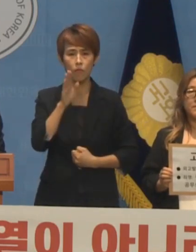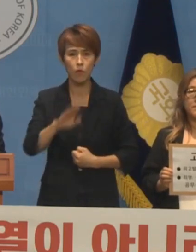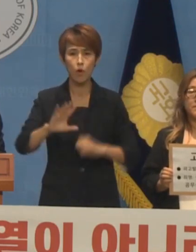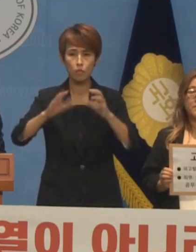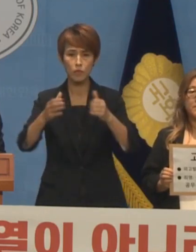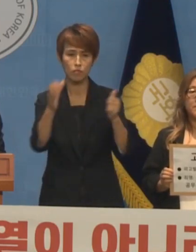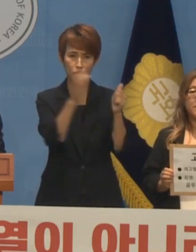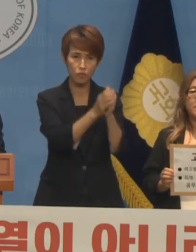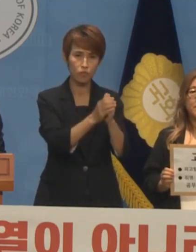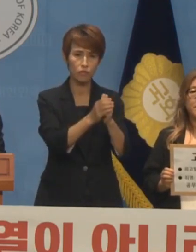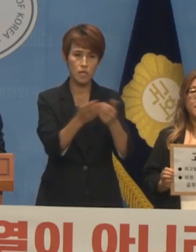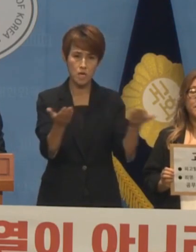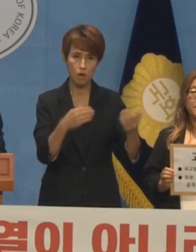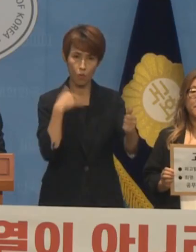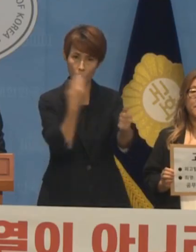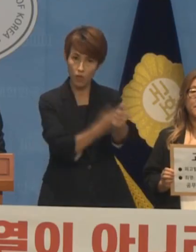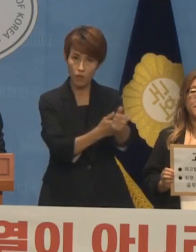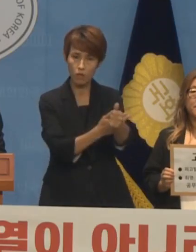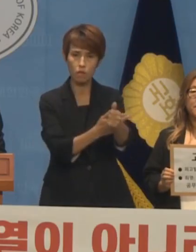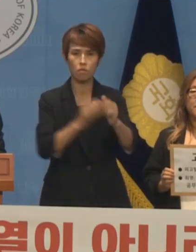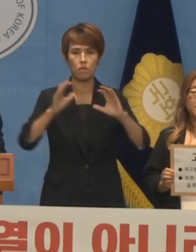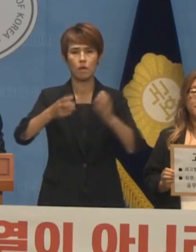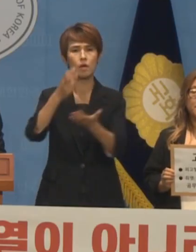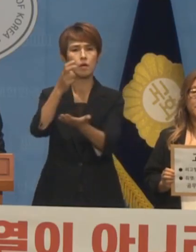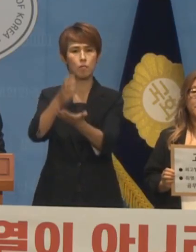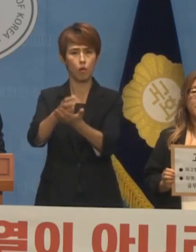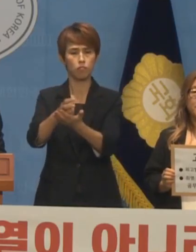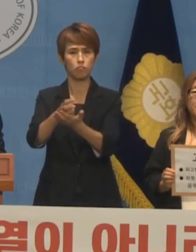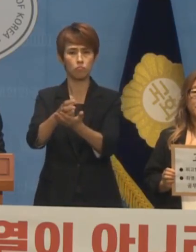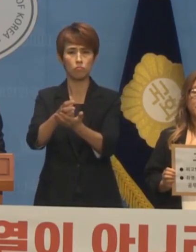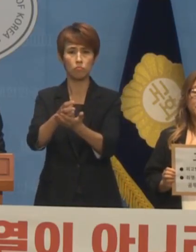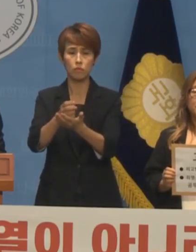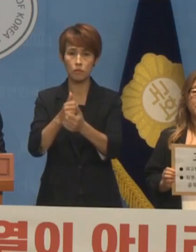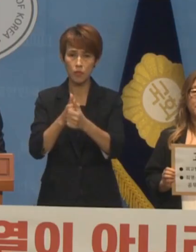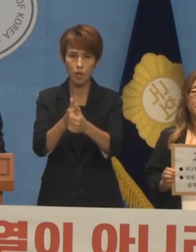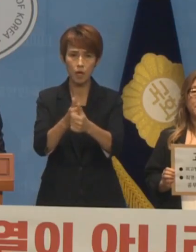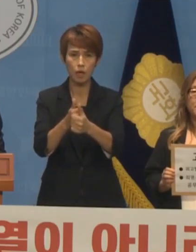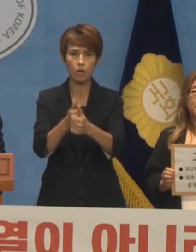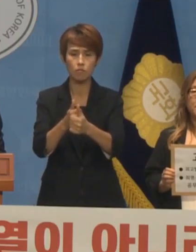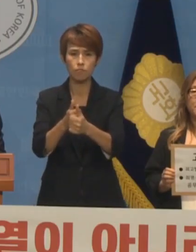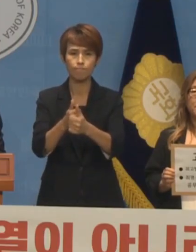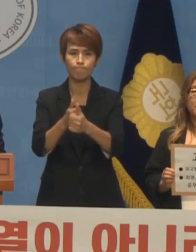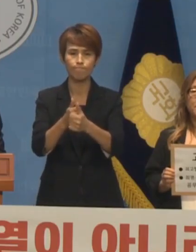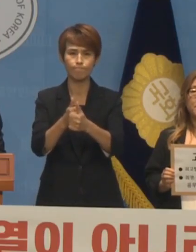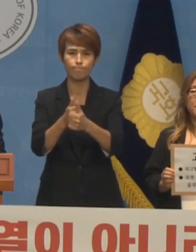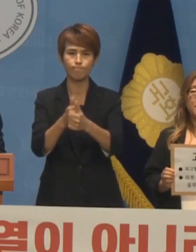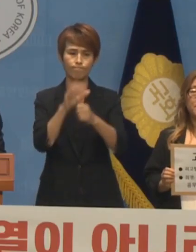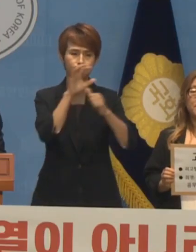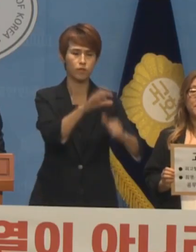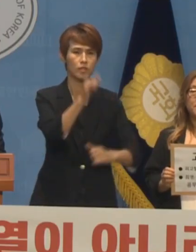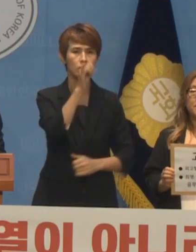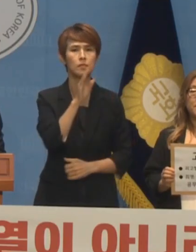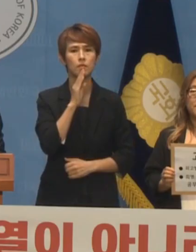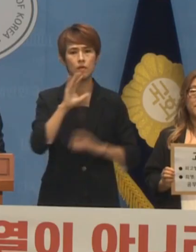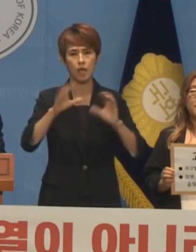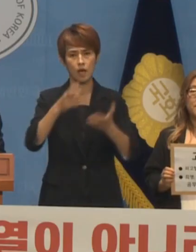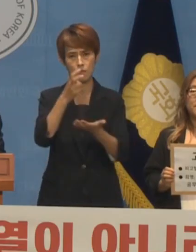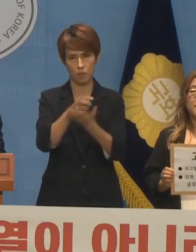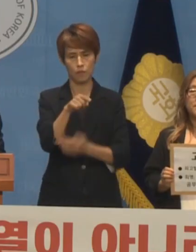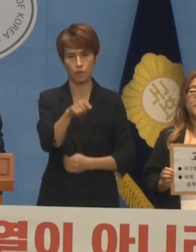부여한 대통령의 직무권한은 헌법과 관계 법령에 의해 민주적 통제를 받는 것이 헌법